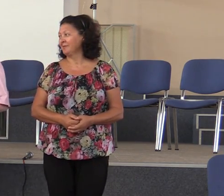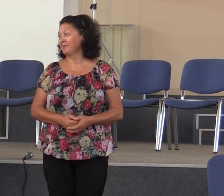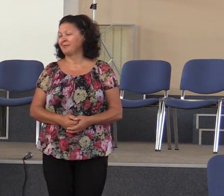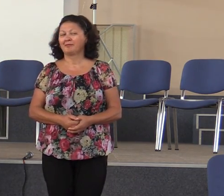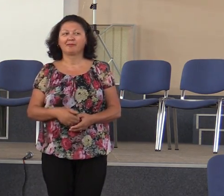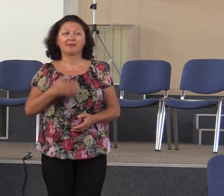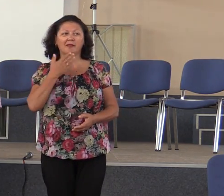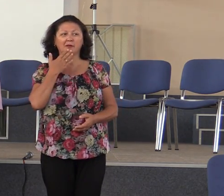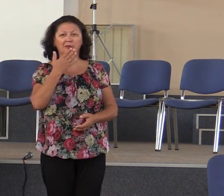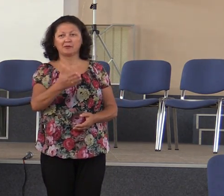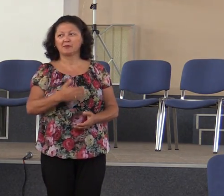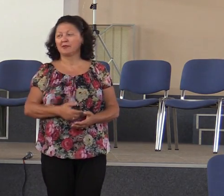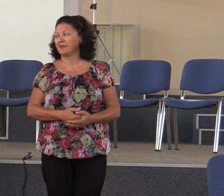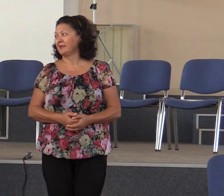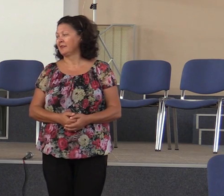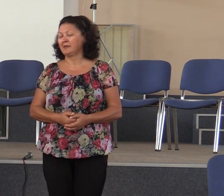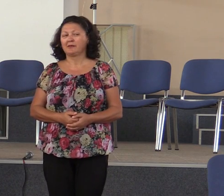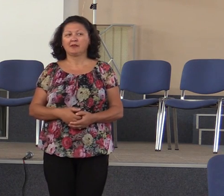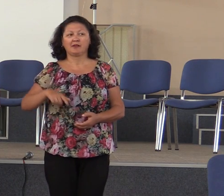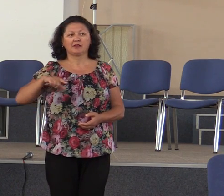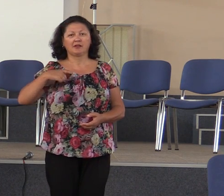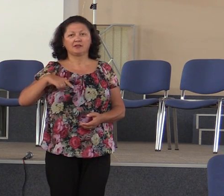Mulțumim, Vili! Mulțumim că existi!